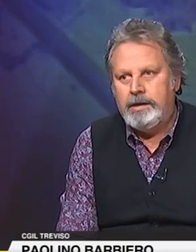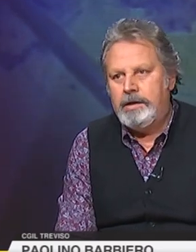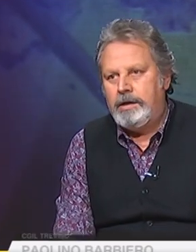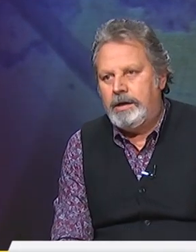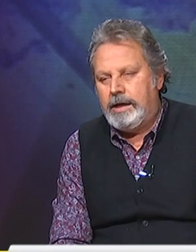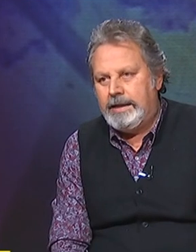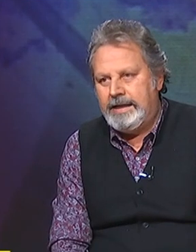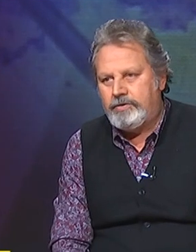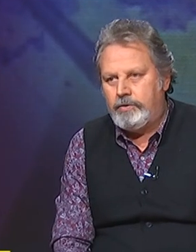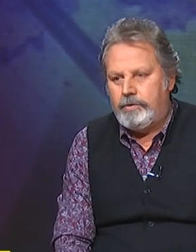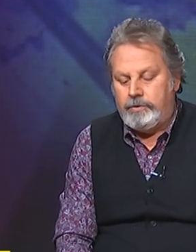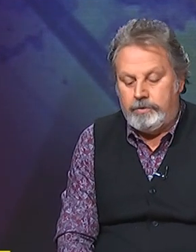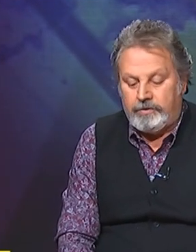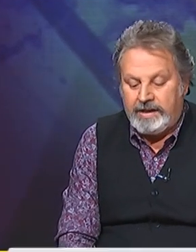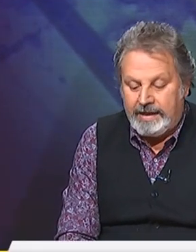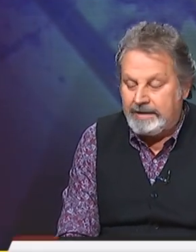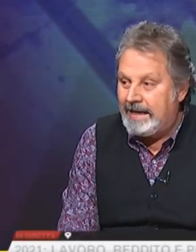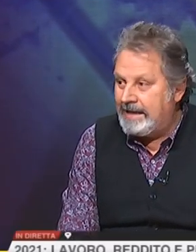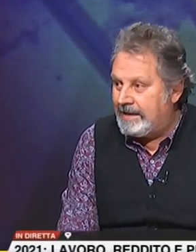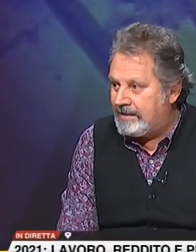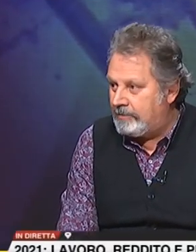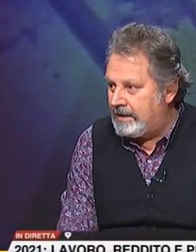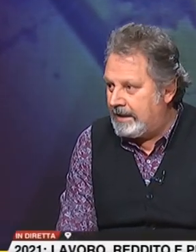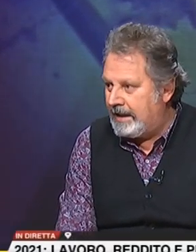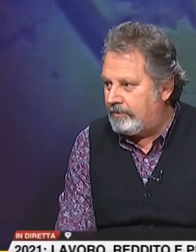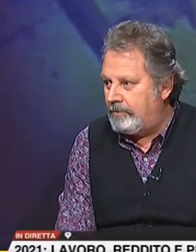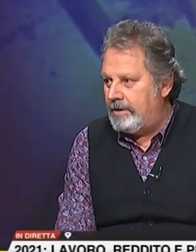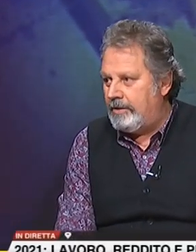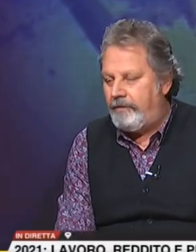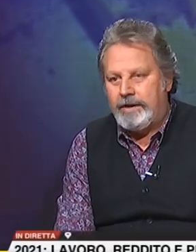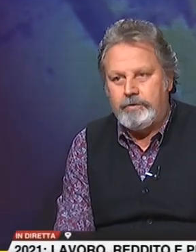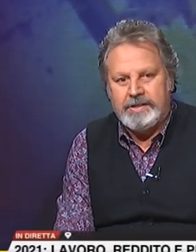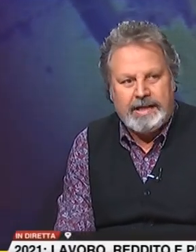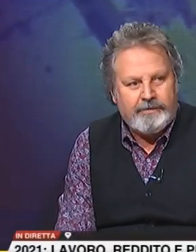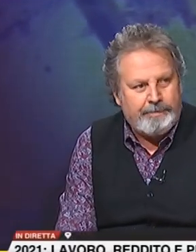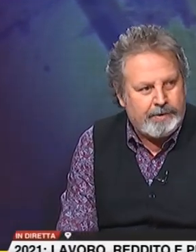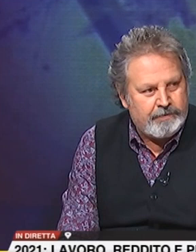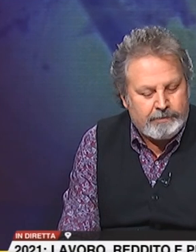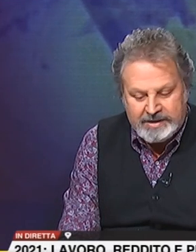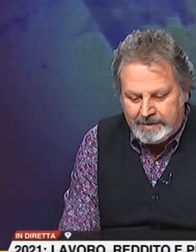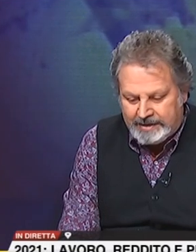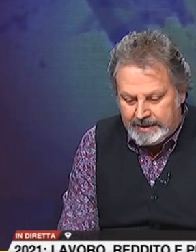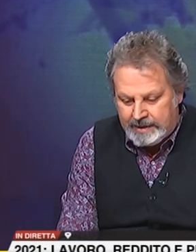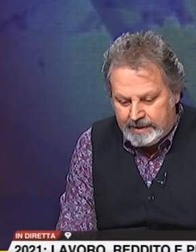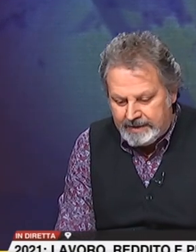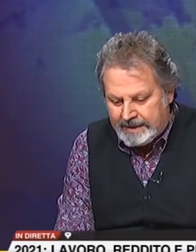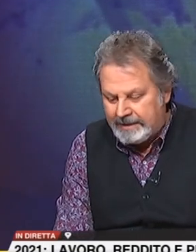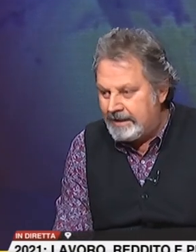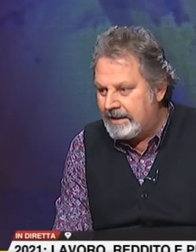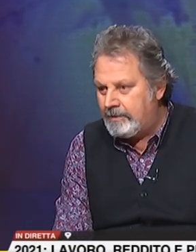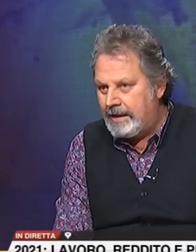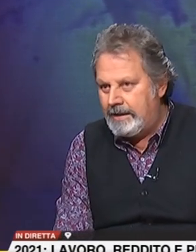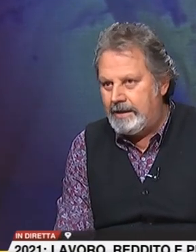ieri. Adesso c'è Draghi che è stato incaricato e lo fa con riserva, però già questa mattina i